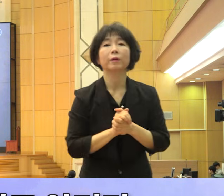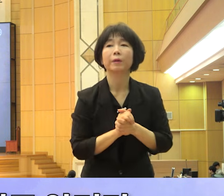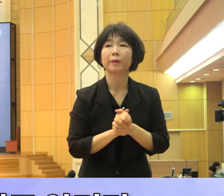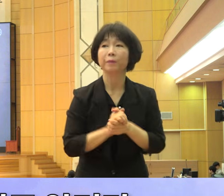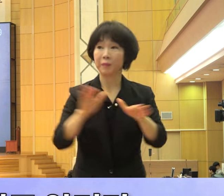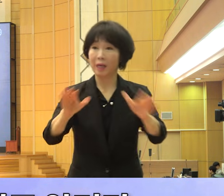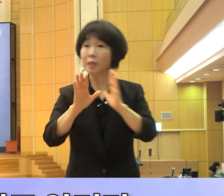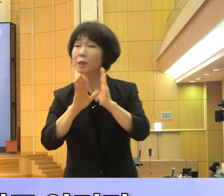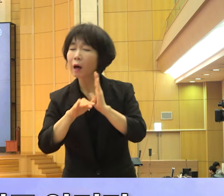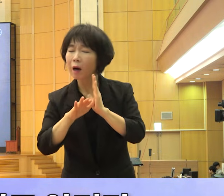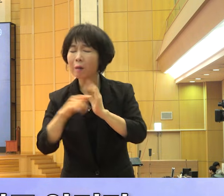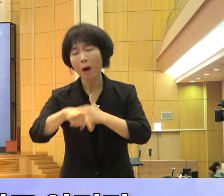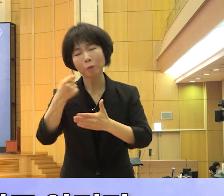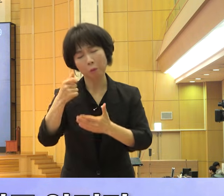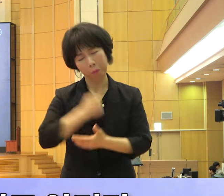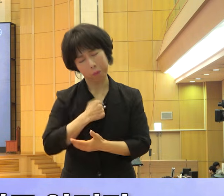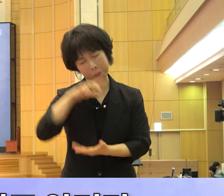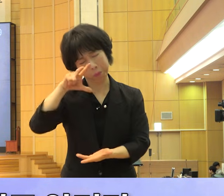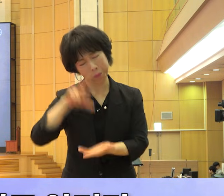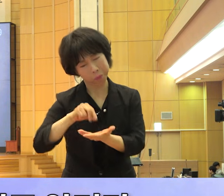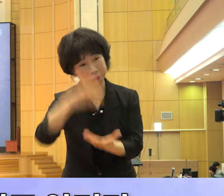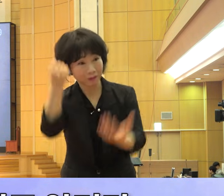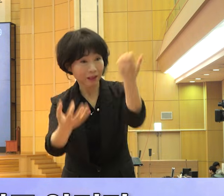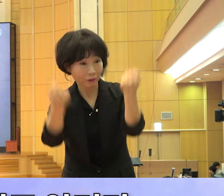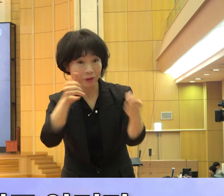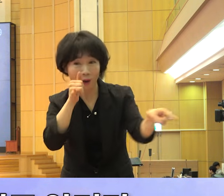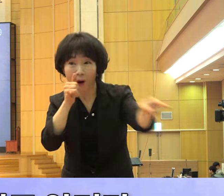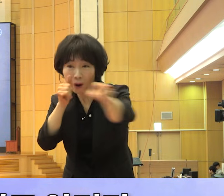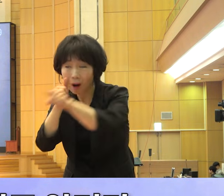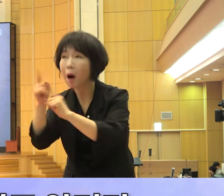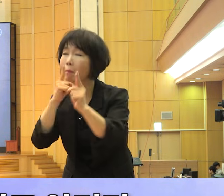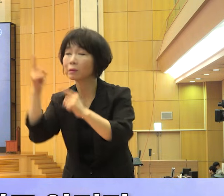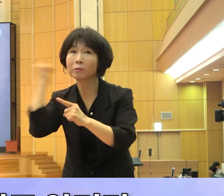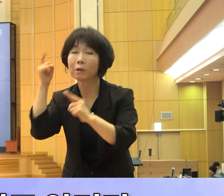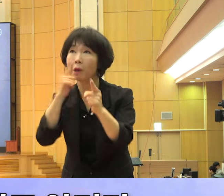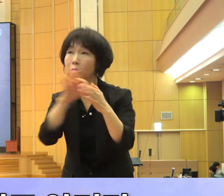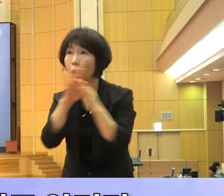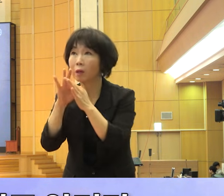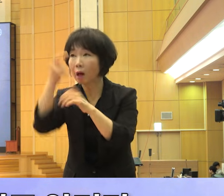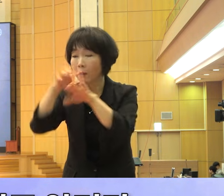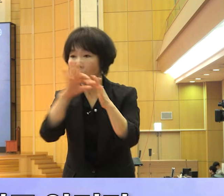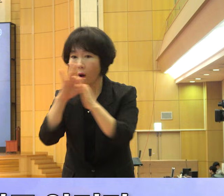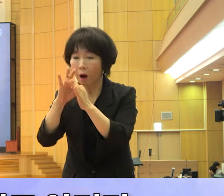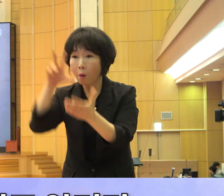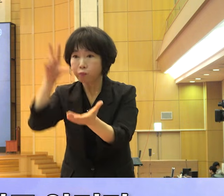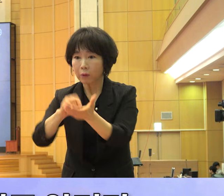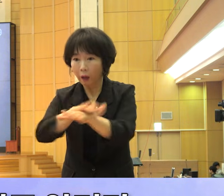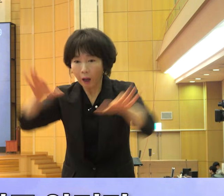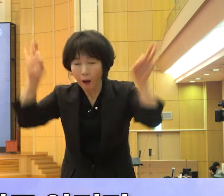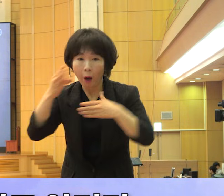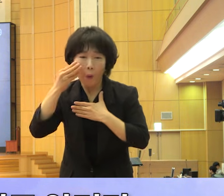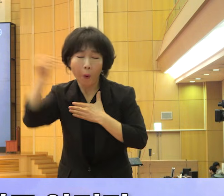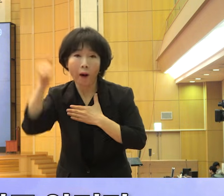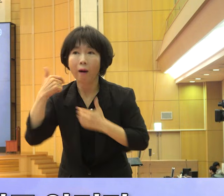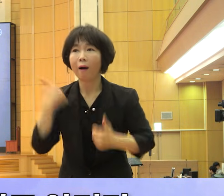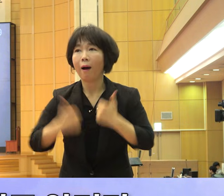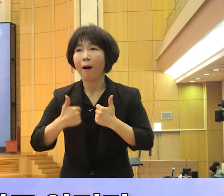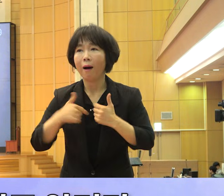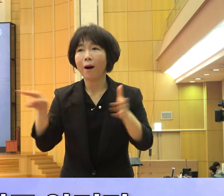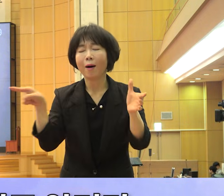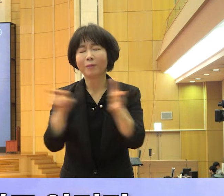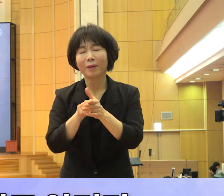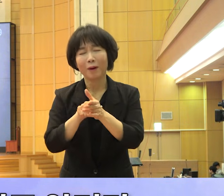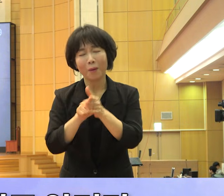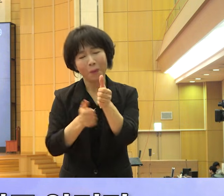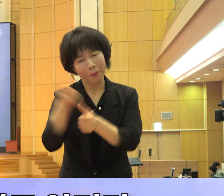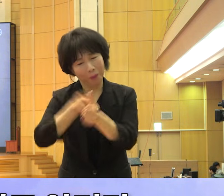주옵소서. 이 시간도 어떤 모양 나왔을지라도 이제 말씀을 통해서 이 예배를 통해서 모든 문제 해결되고 기쁨과 감사로